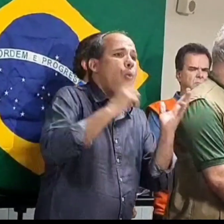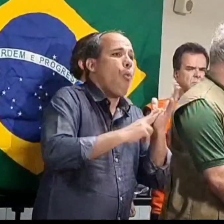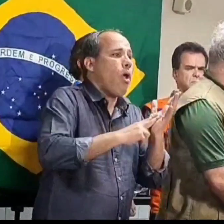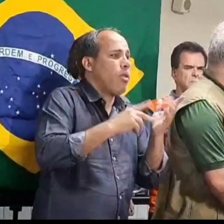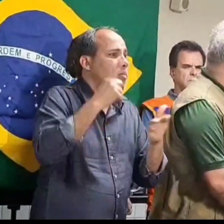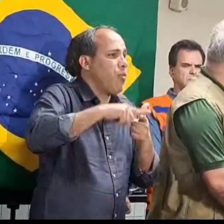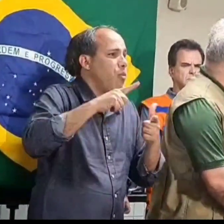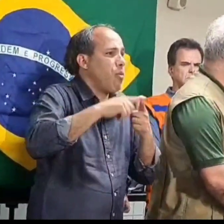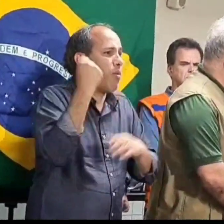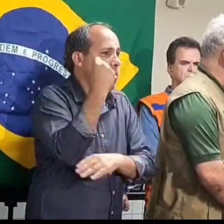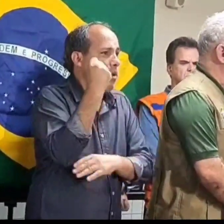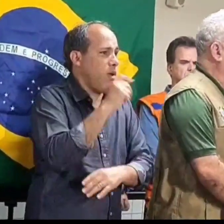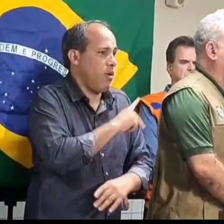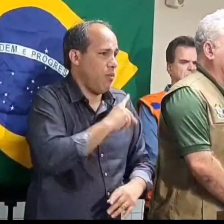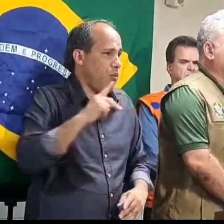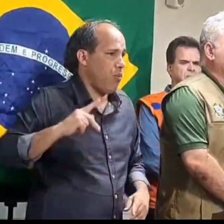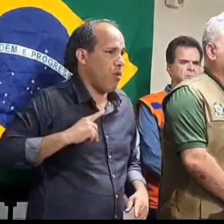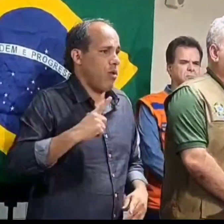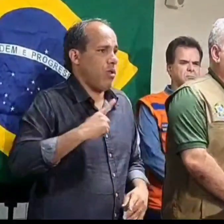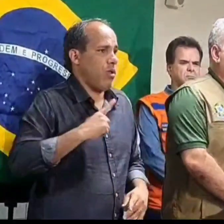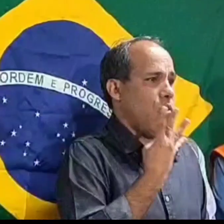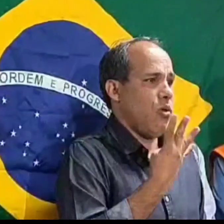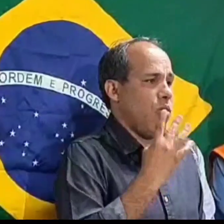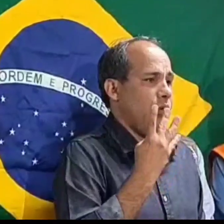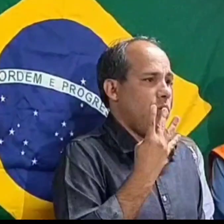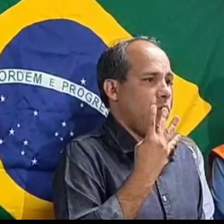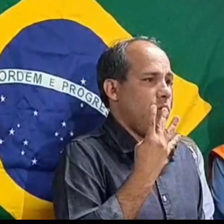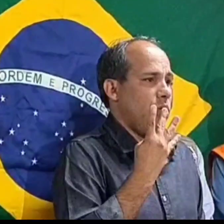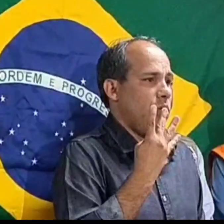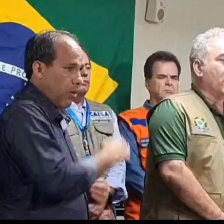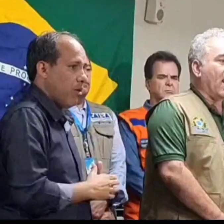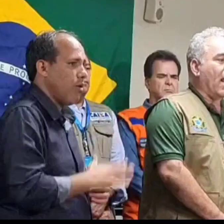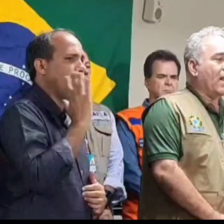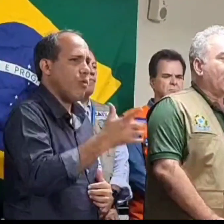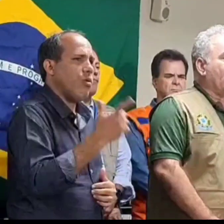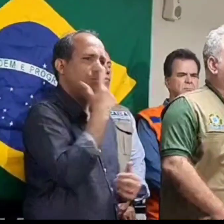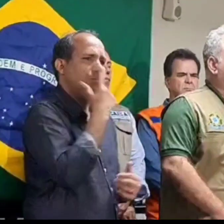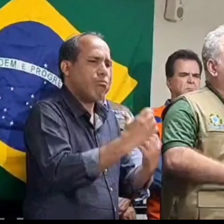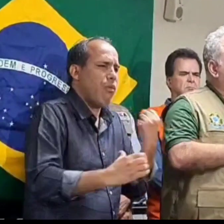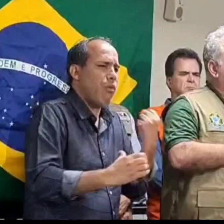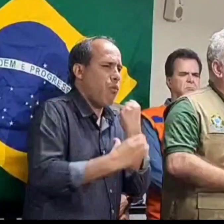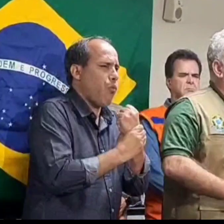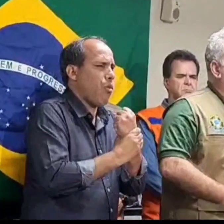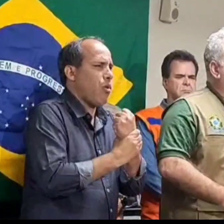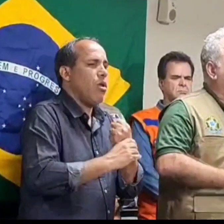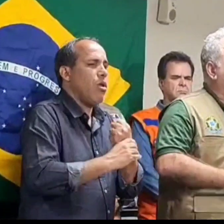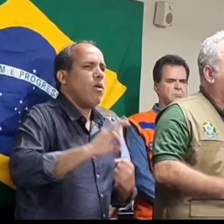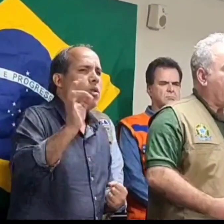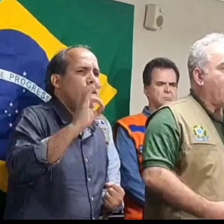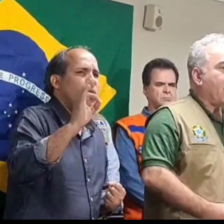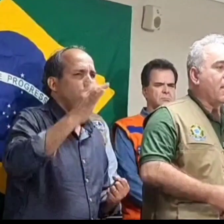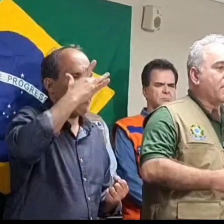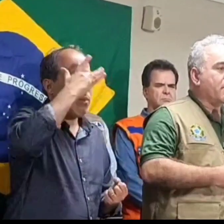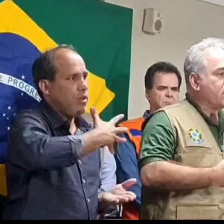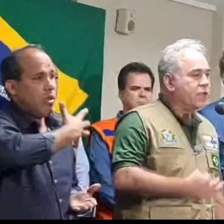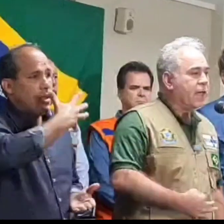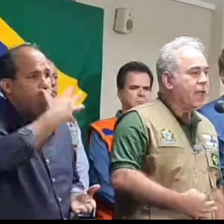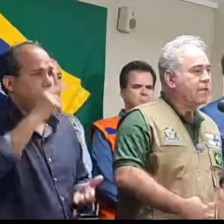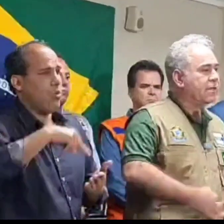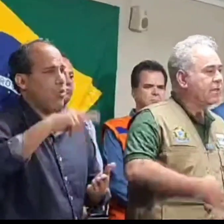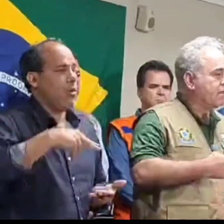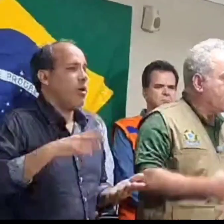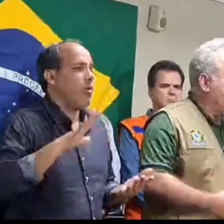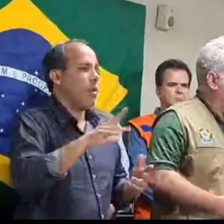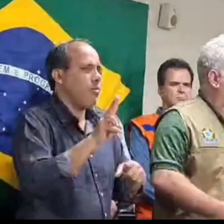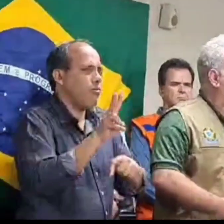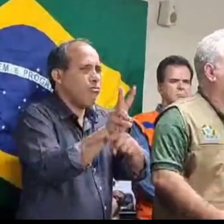a 3,4 milhões de reais, que fortalecerão a assegurar que ninguém ficará